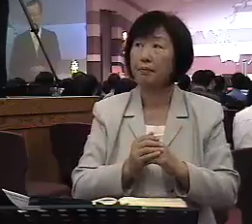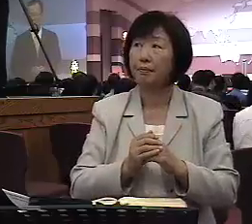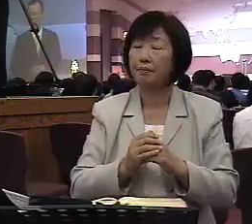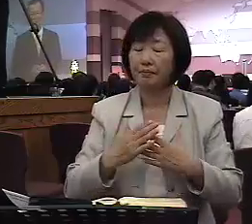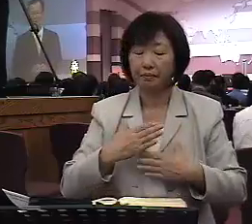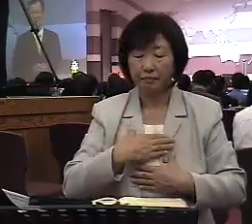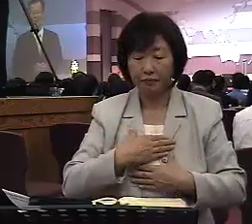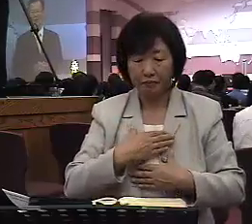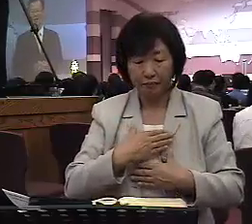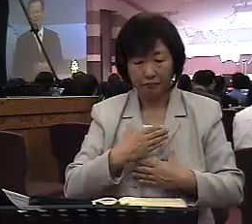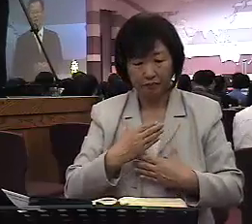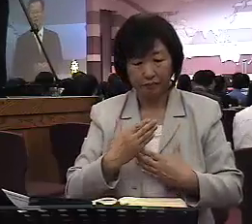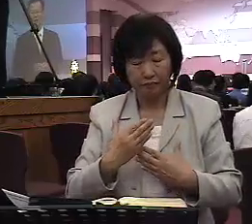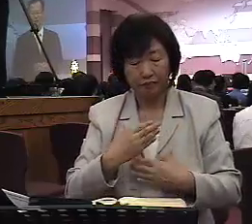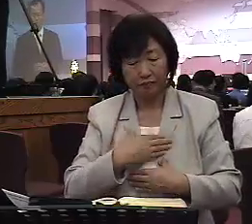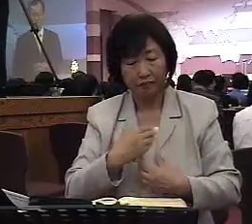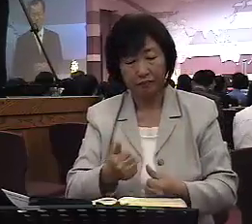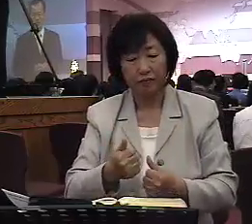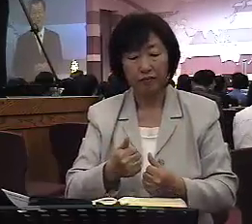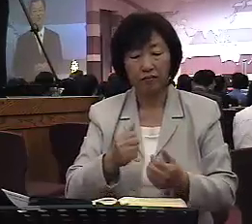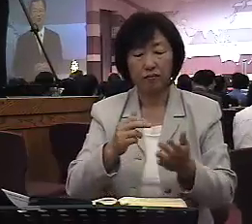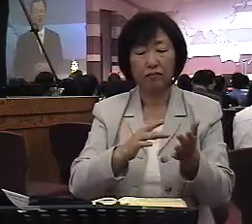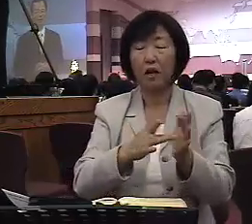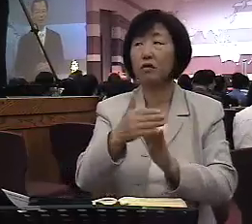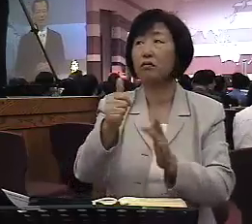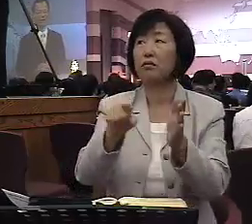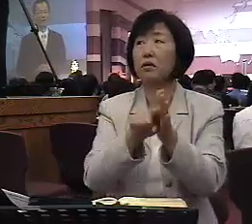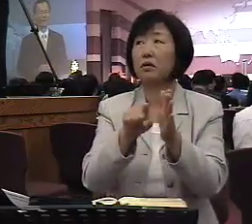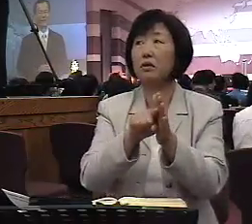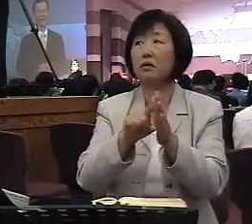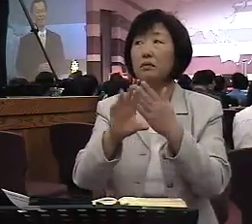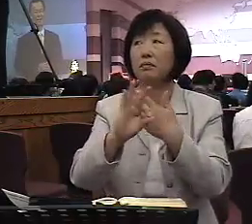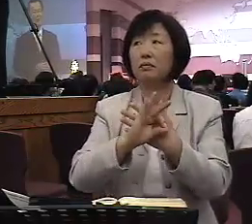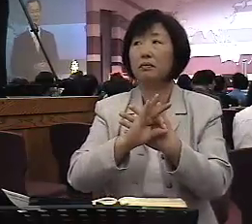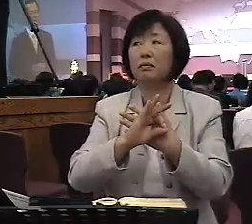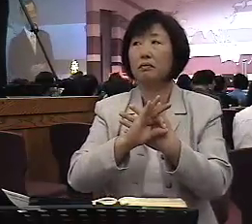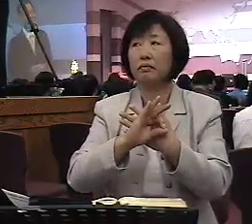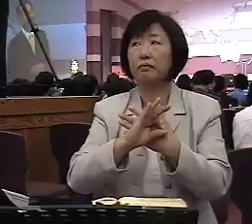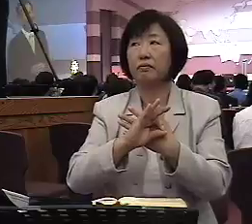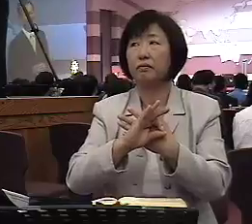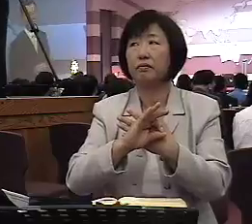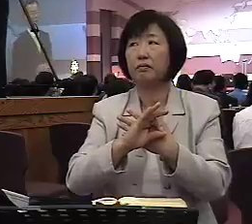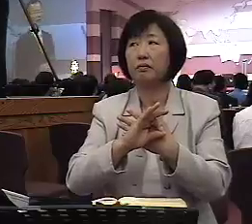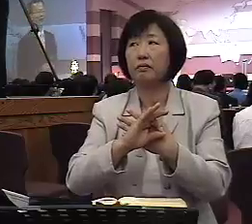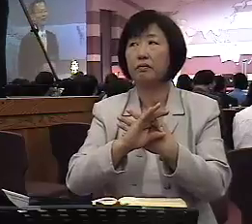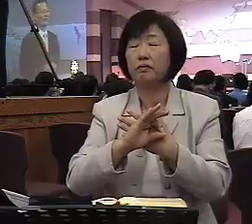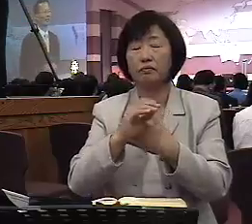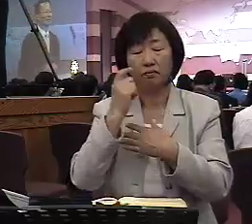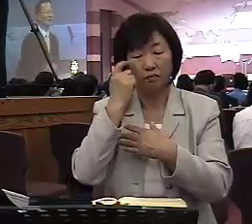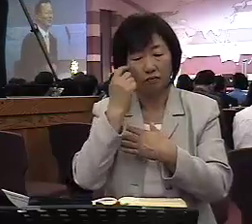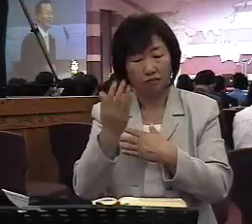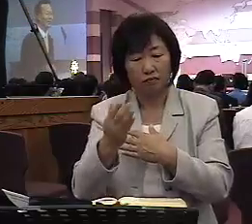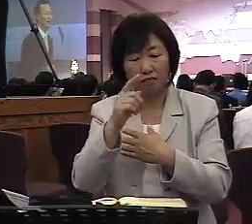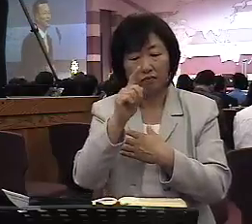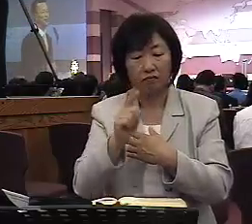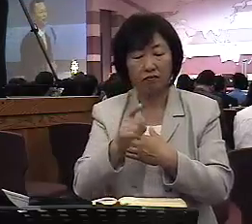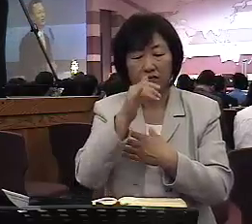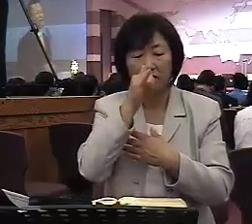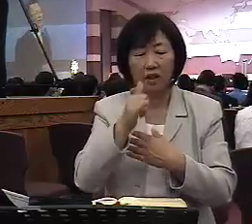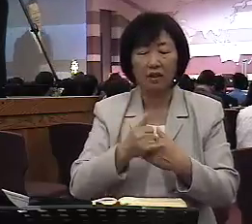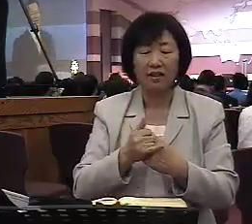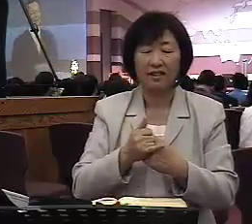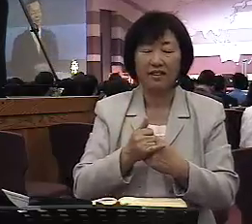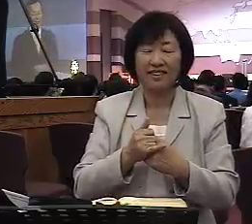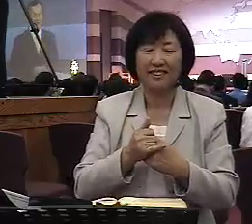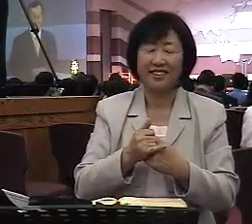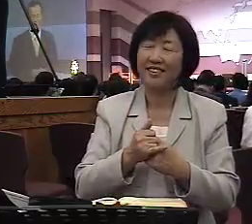편히 예수님 믿으면 안 됩니까? 라고 물을 수 있을 것입니다. 사실 저도 편한 삶 좋아요. 다 생겼는지